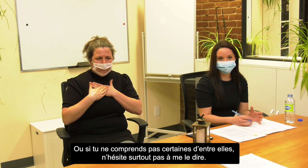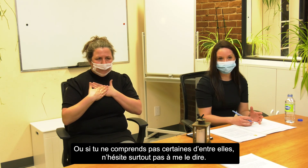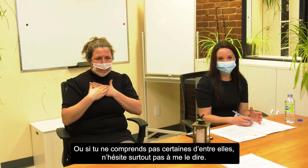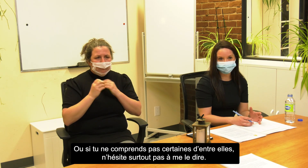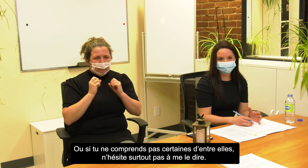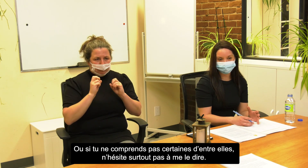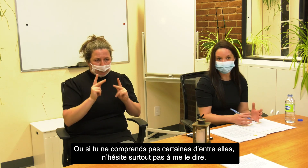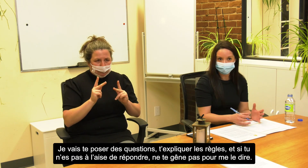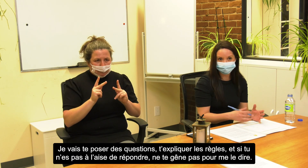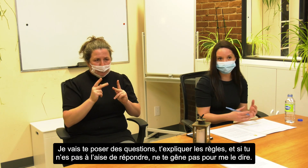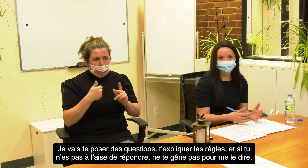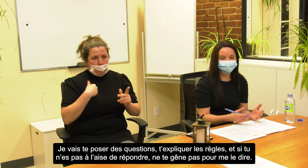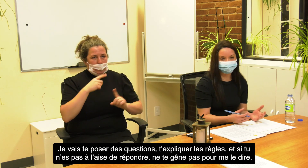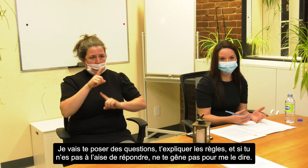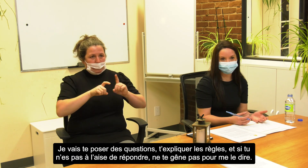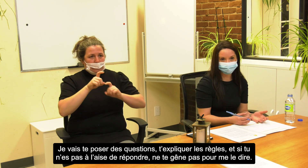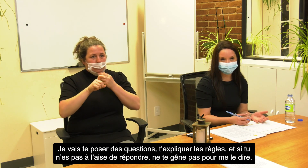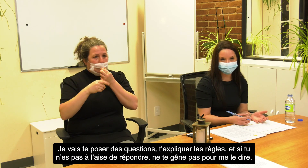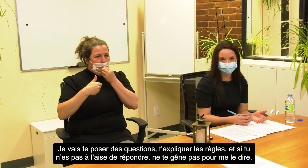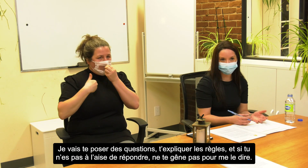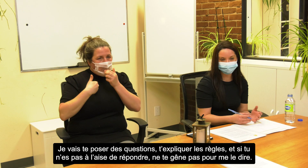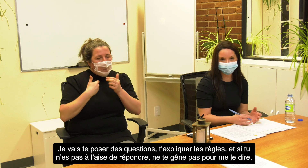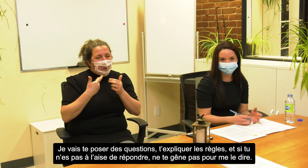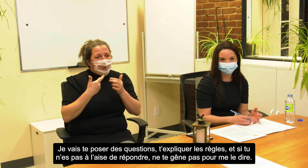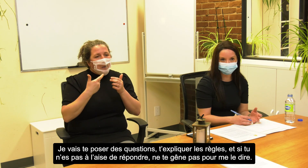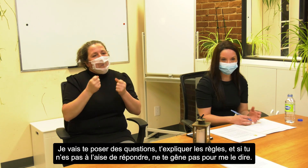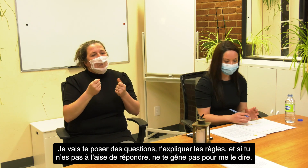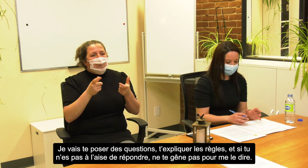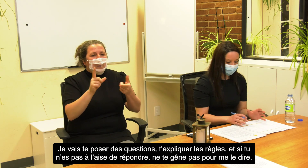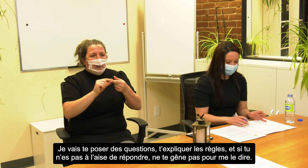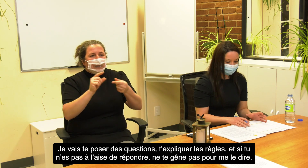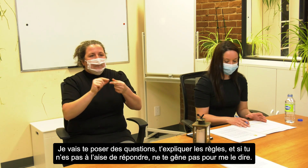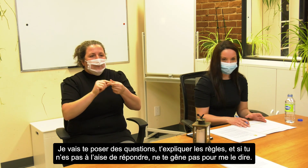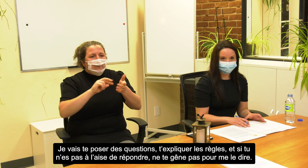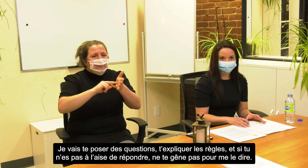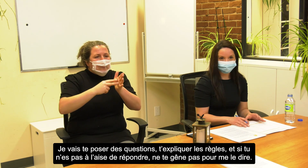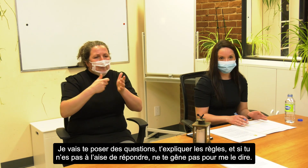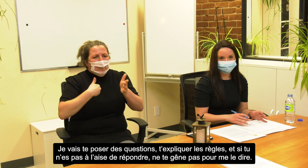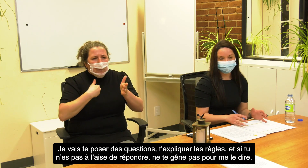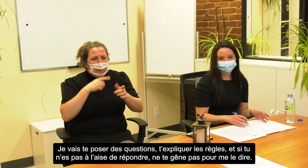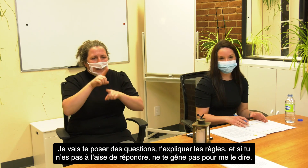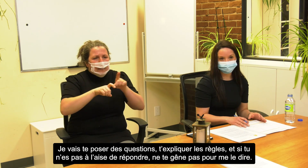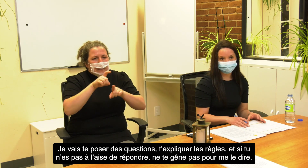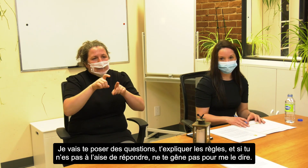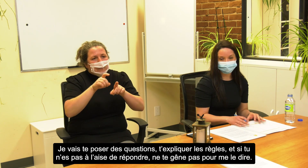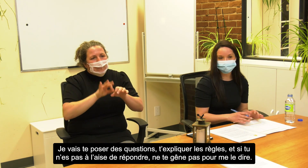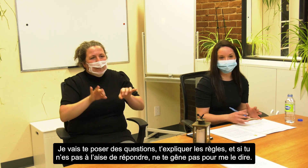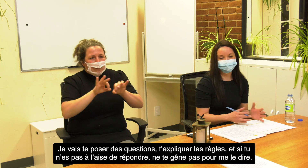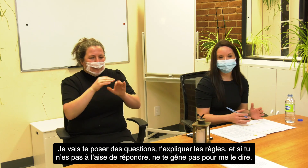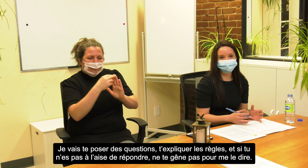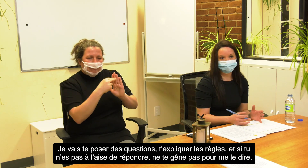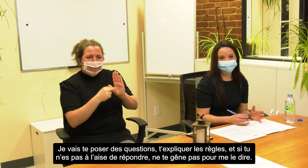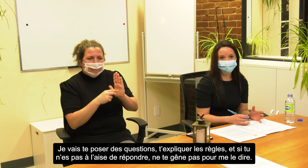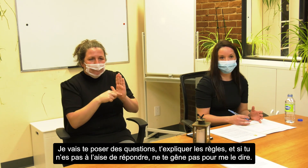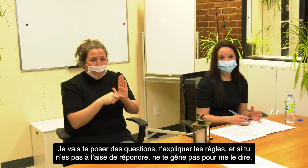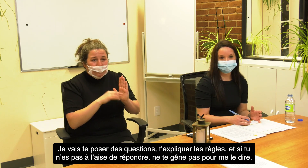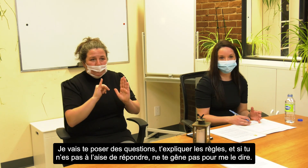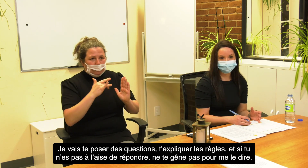pour laquelle je les pose. Normalement, je vais t'expliquer aussi pourquoi je vais les poser. Euh, mais c'est ça, si jamais ça ne te rend pas à l'aise et